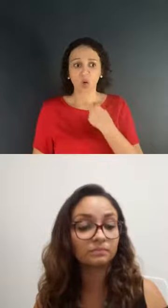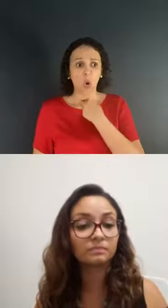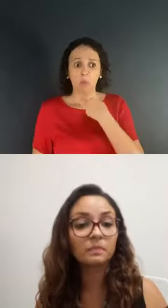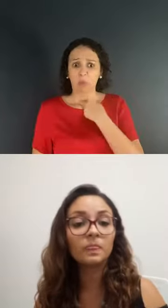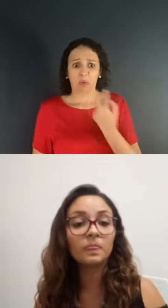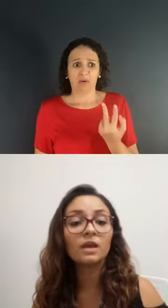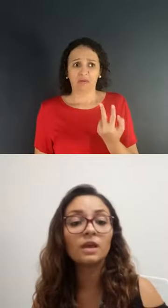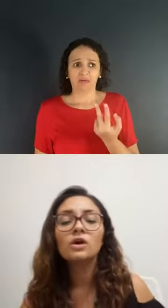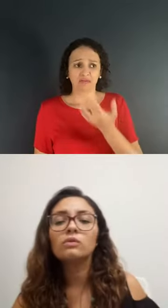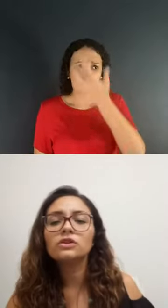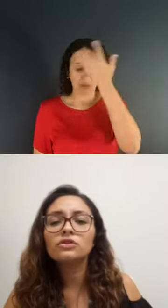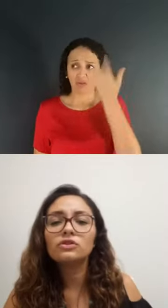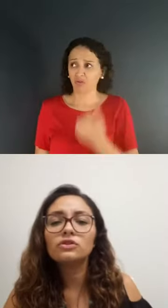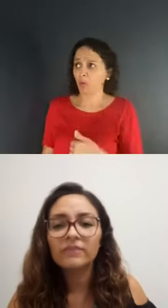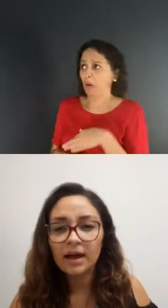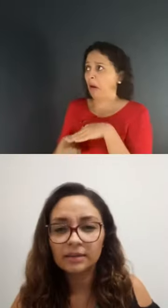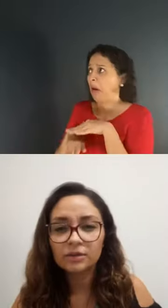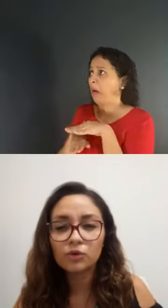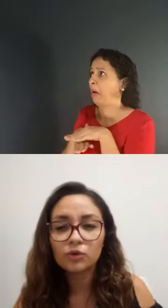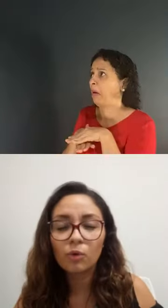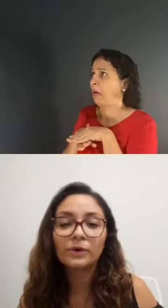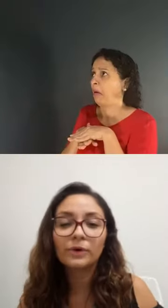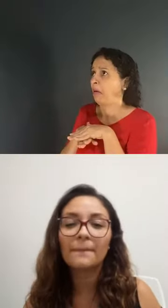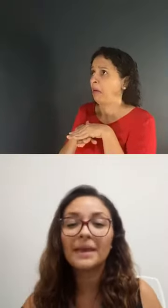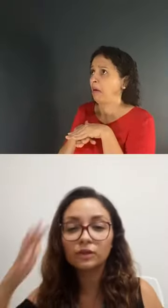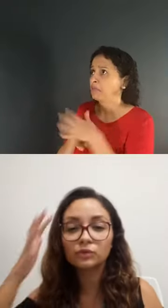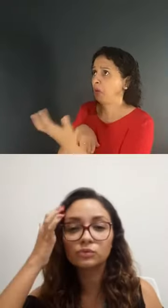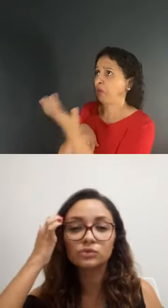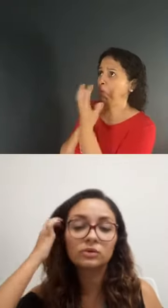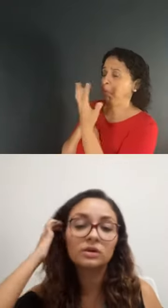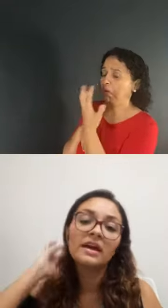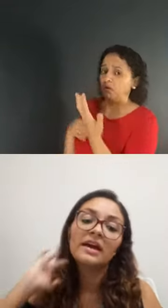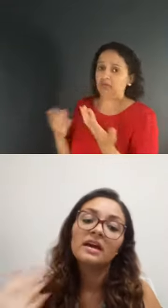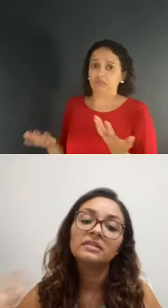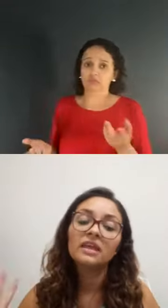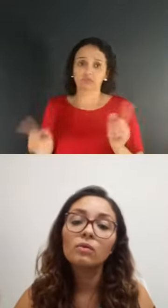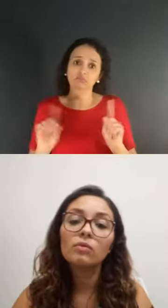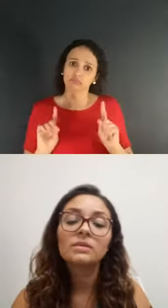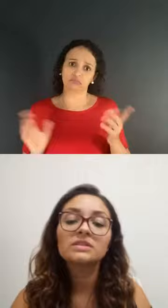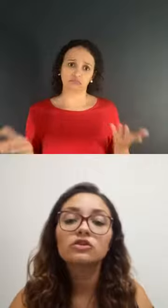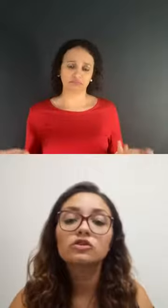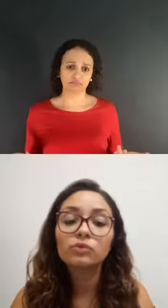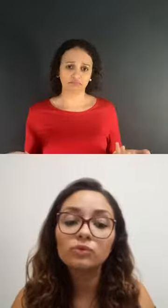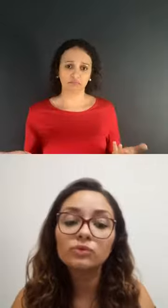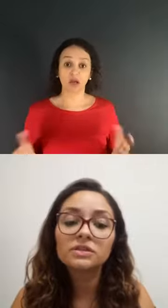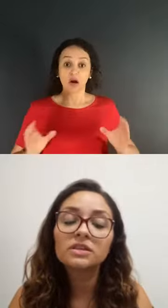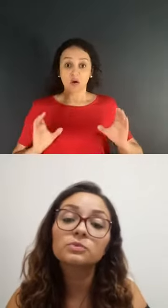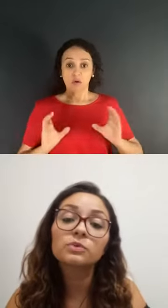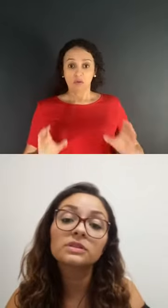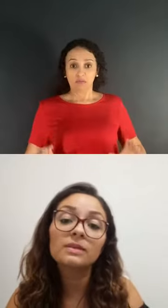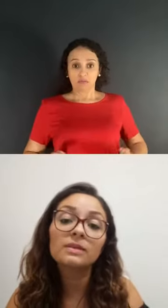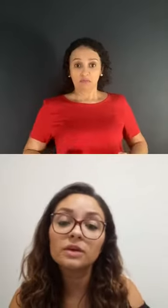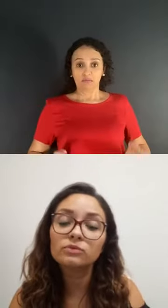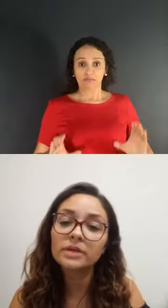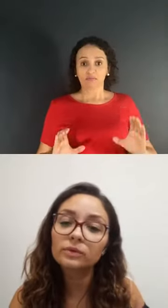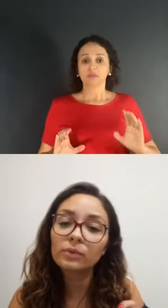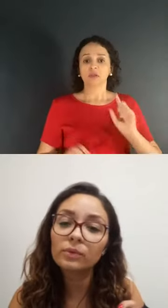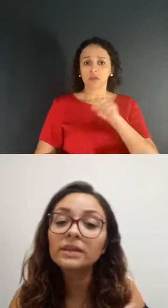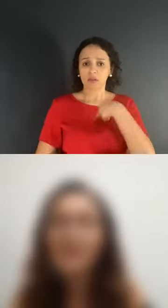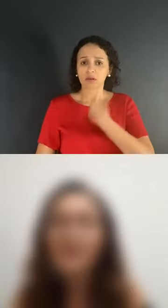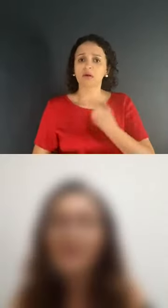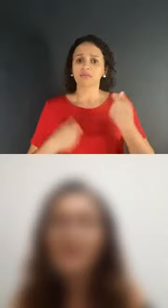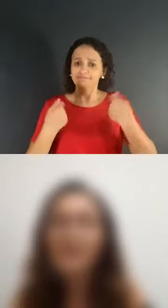abusivas. Quando a gente fala de comportamentos, tem algumas atitudes que nós podemos ter um